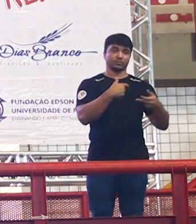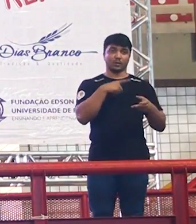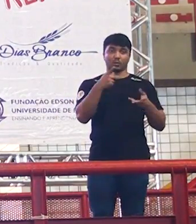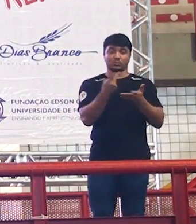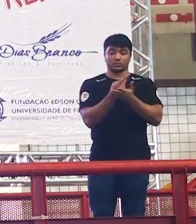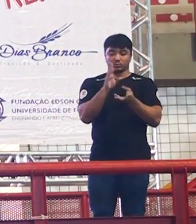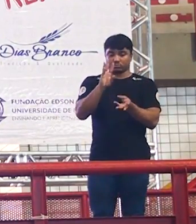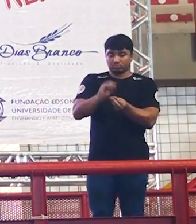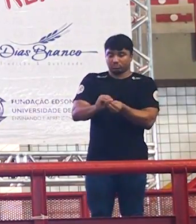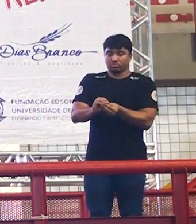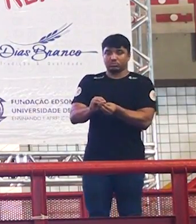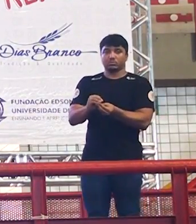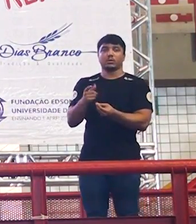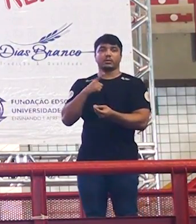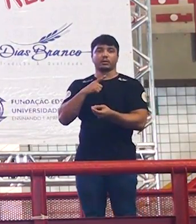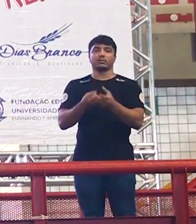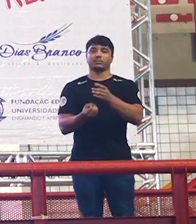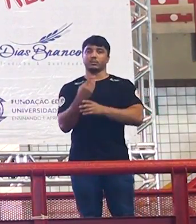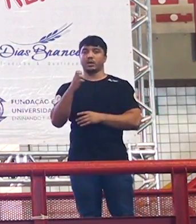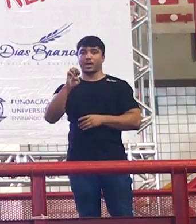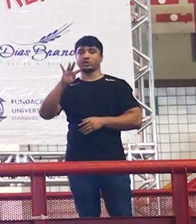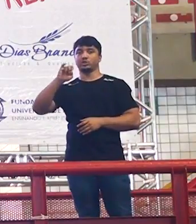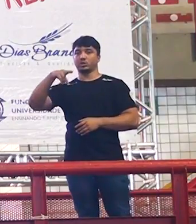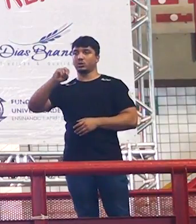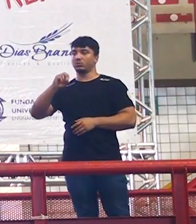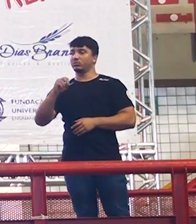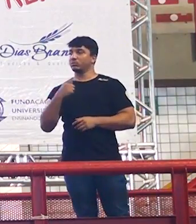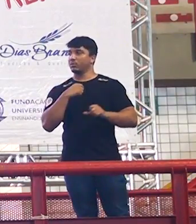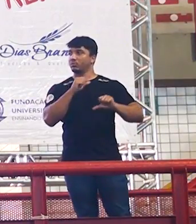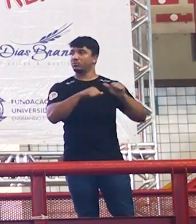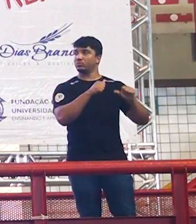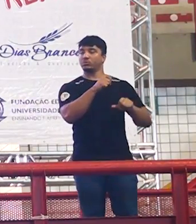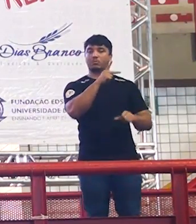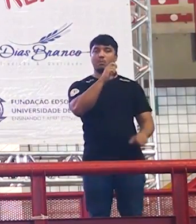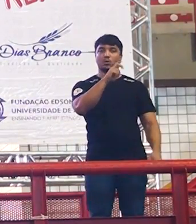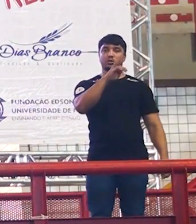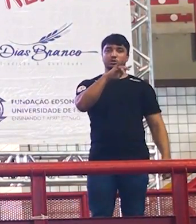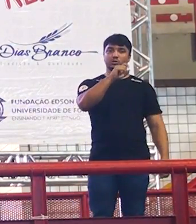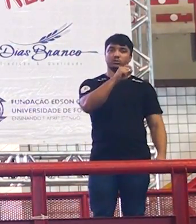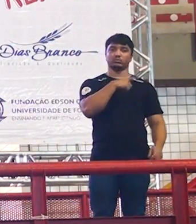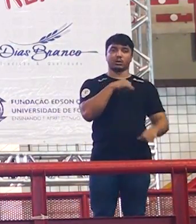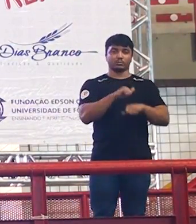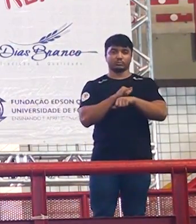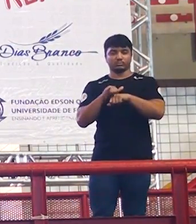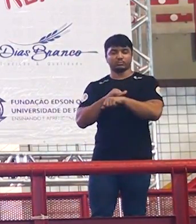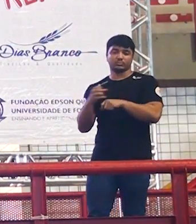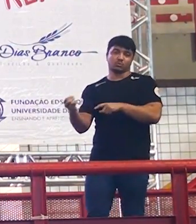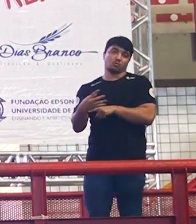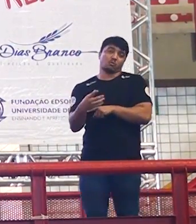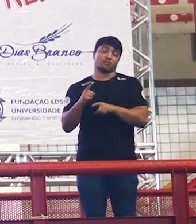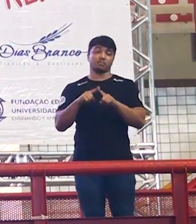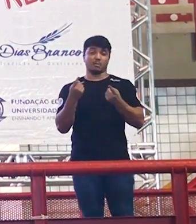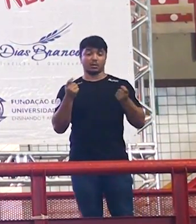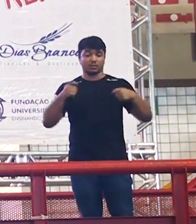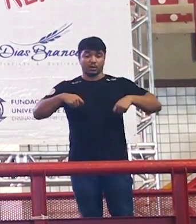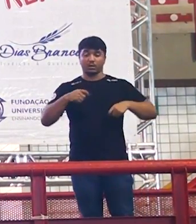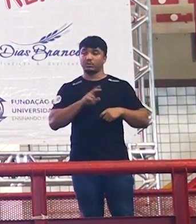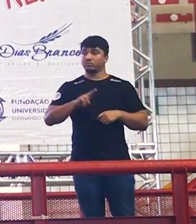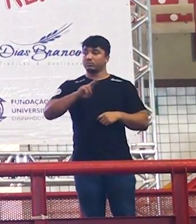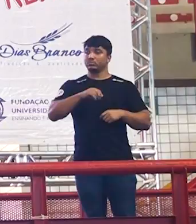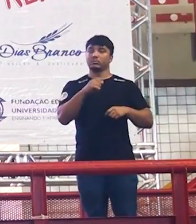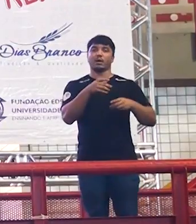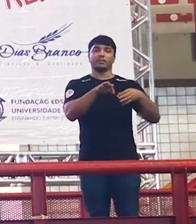desidrata, gera etileno. E aí o etileno é transformado em polietileno. É uma técnica nova, mas é possível